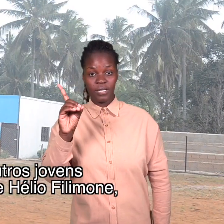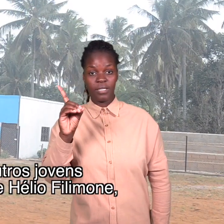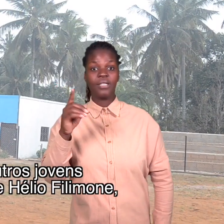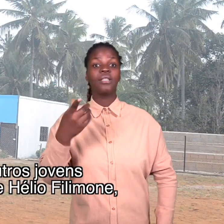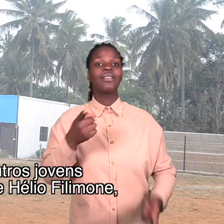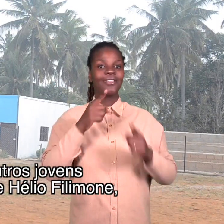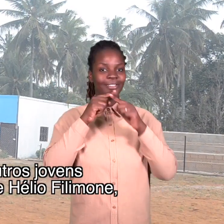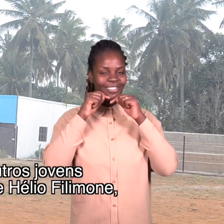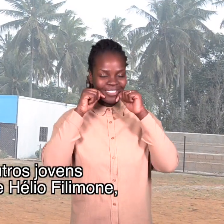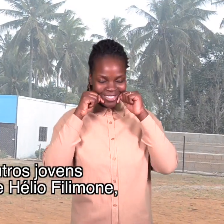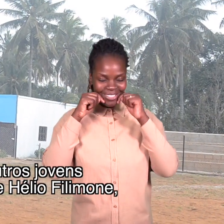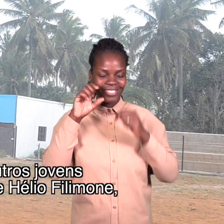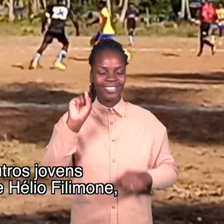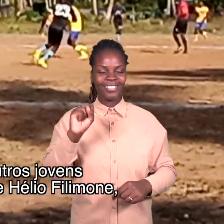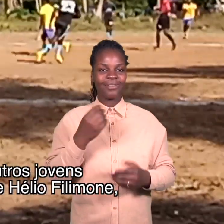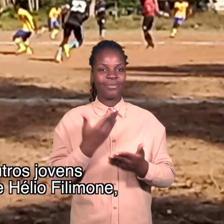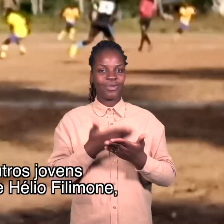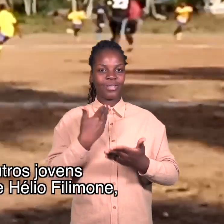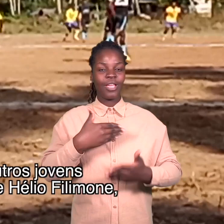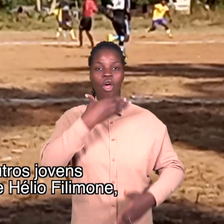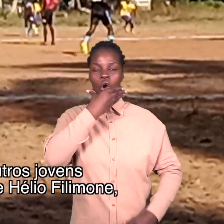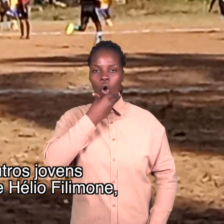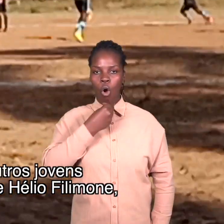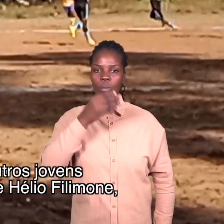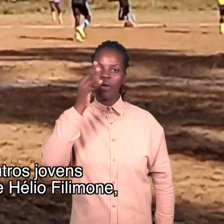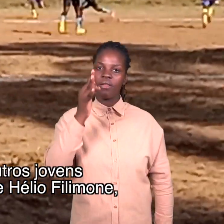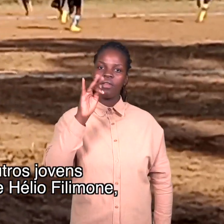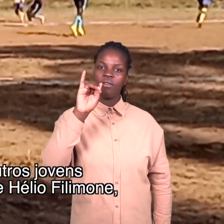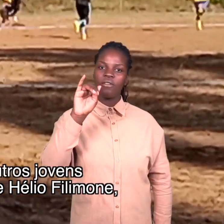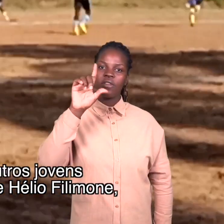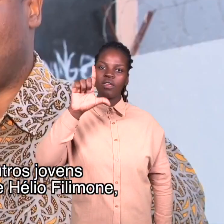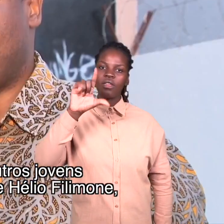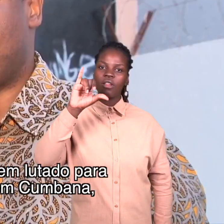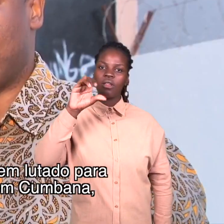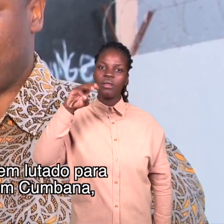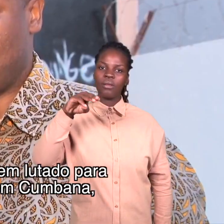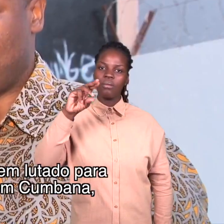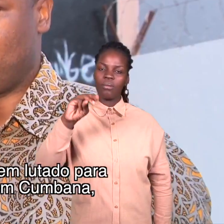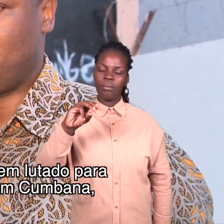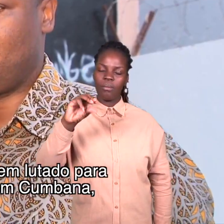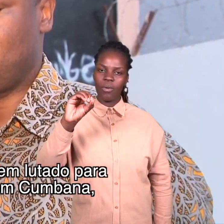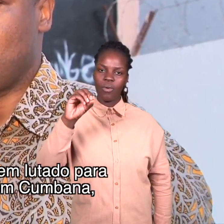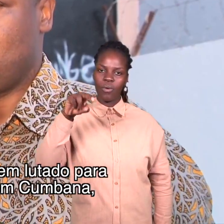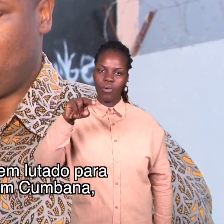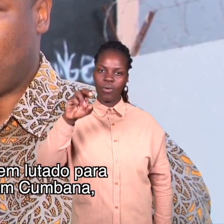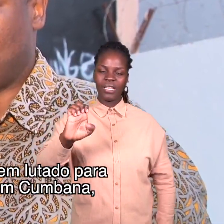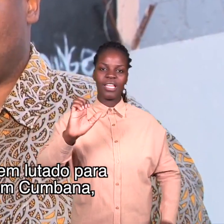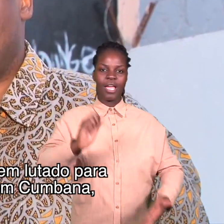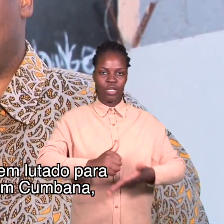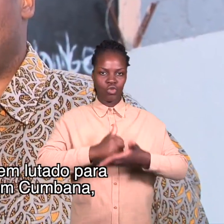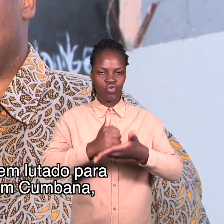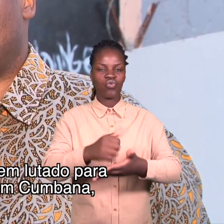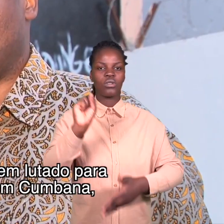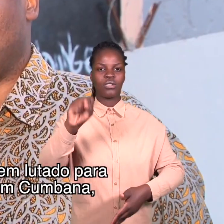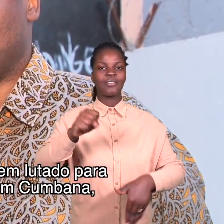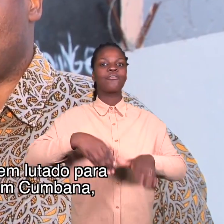A alegria de Romão e de outros jovens é só possível graças ao apoio de El Filmone, um empreendedor local que tem